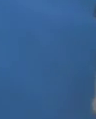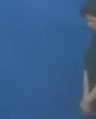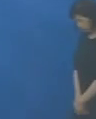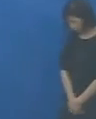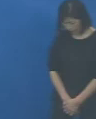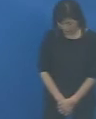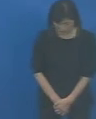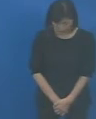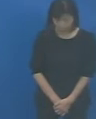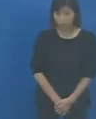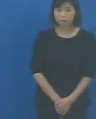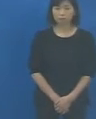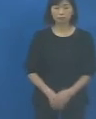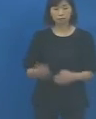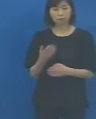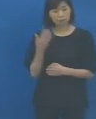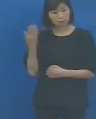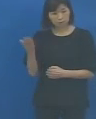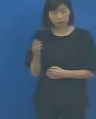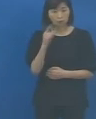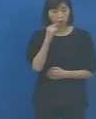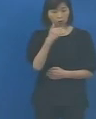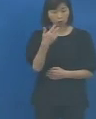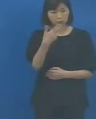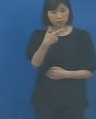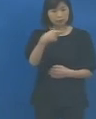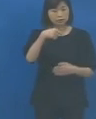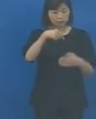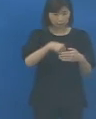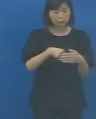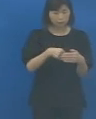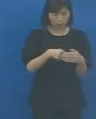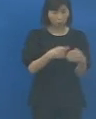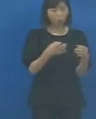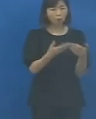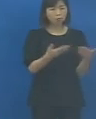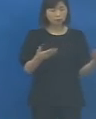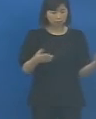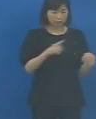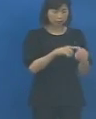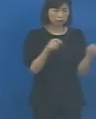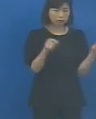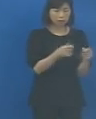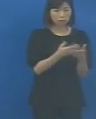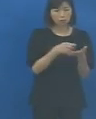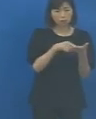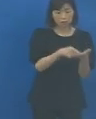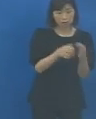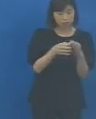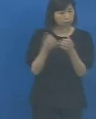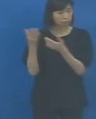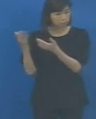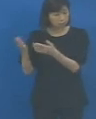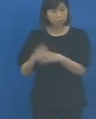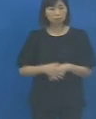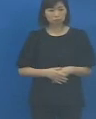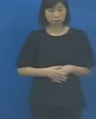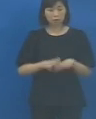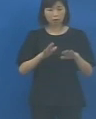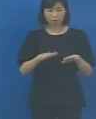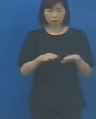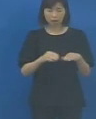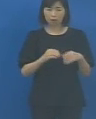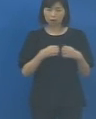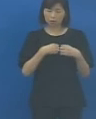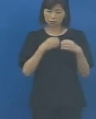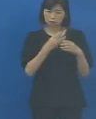NHK の村上です。米子市内に出されている時短要請についてお伺いします。また県西部でも一時少し感染が落ち着いたかのように見えましたが、